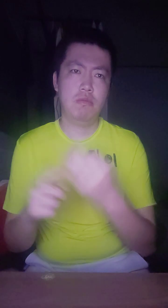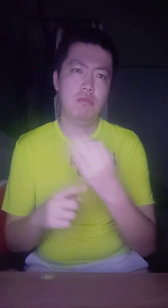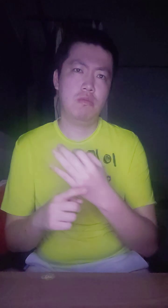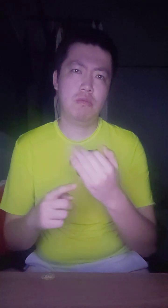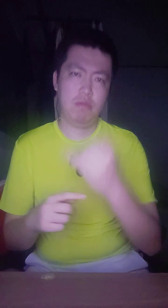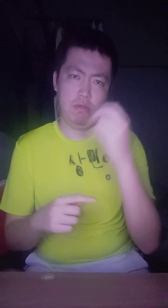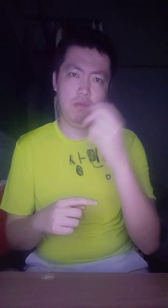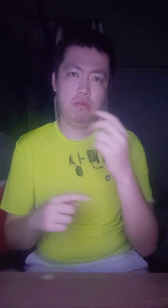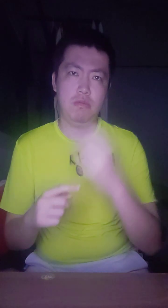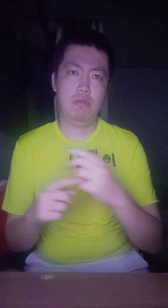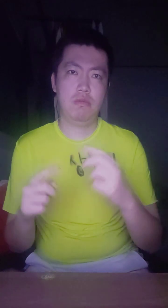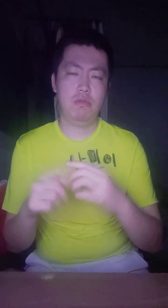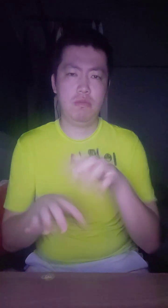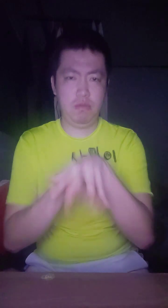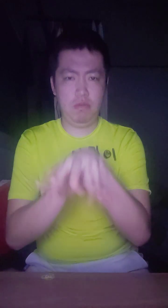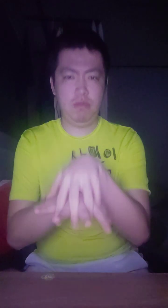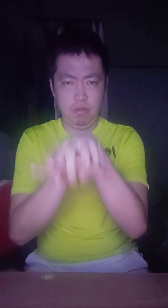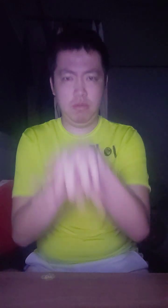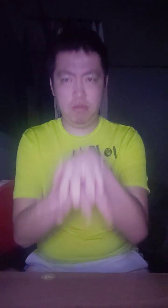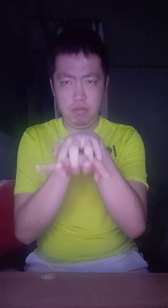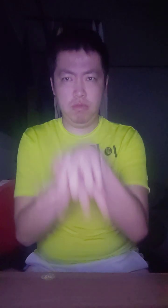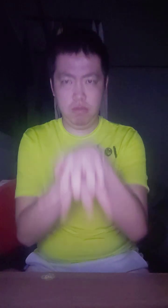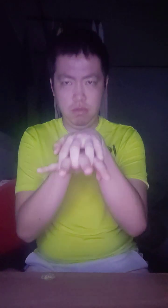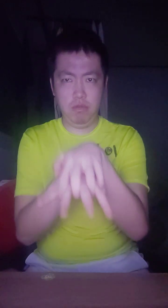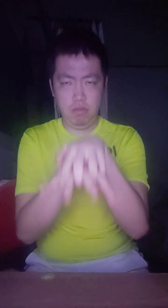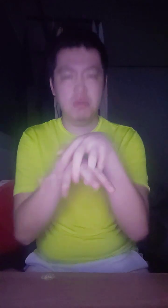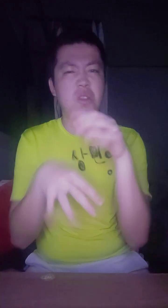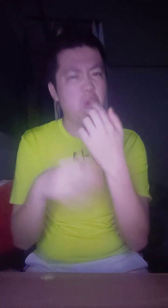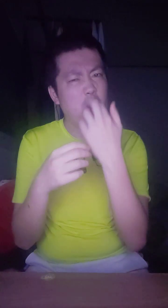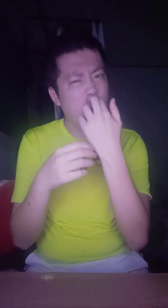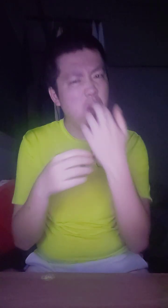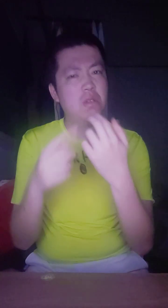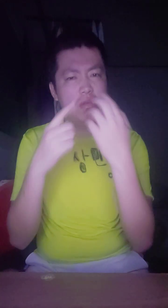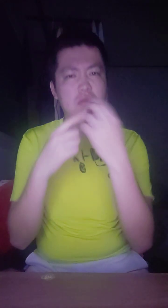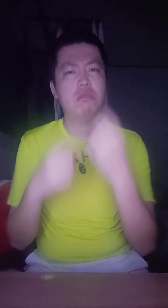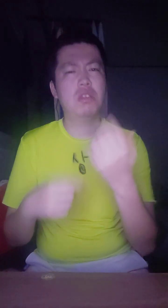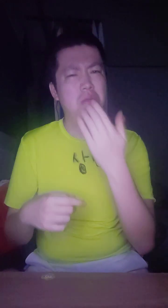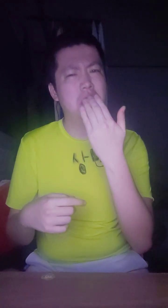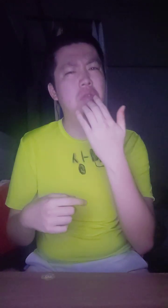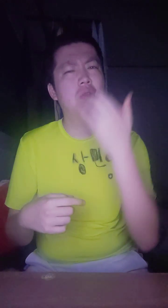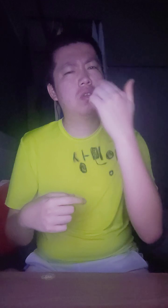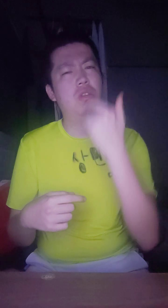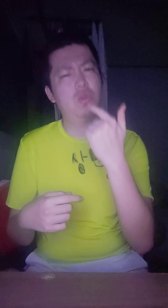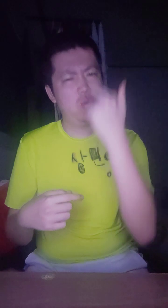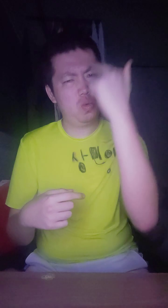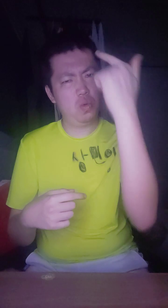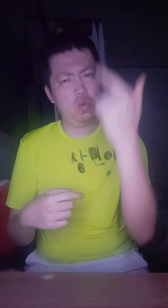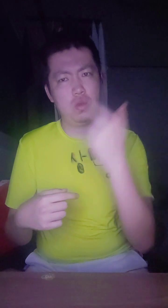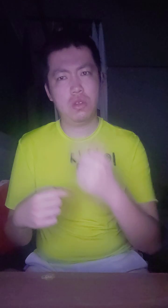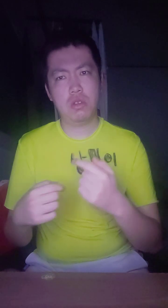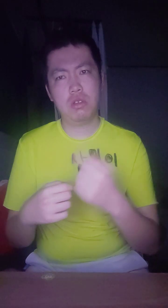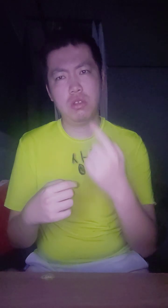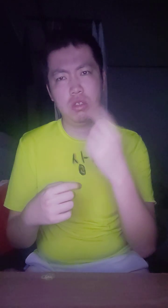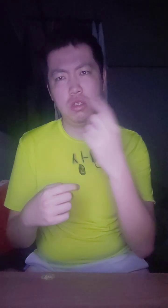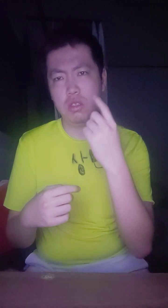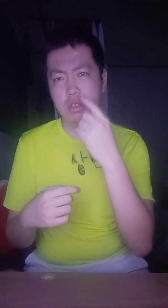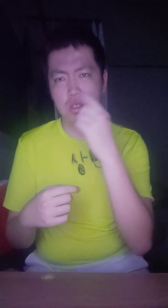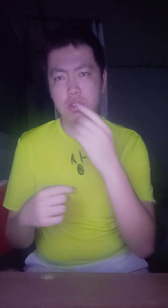차리고 심폐소생술을 하고 인공호흡을 딱 하려는 순간에 입에서 가스 냄새가 훅 올라왔대요. 자기도 또 한 번 기절을